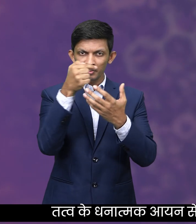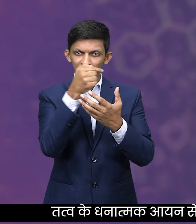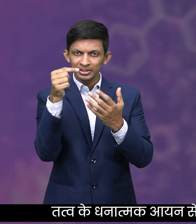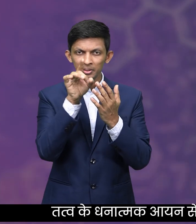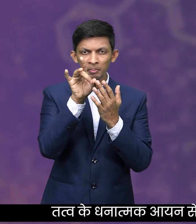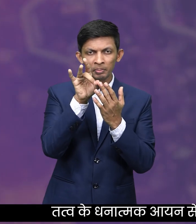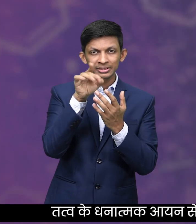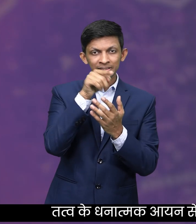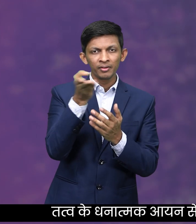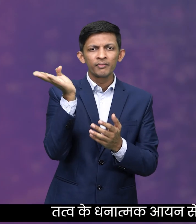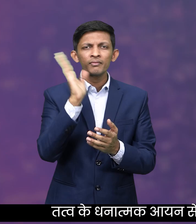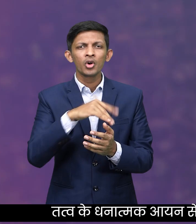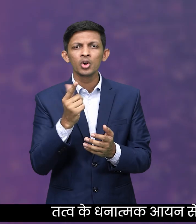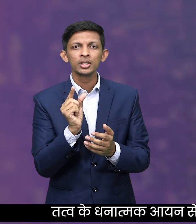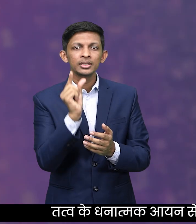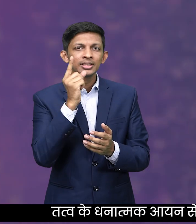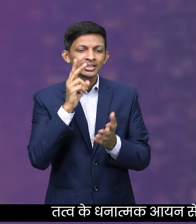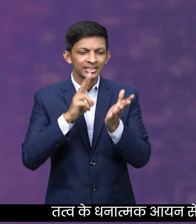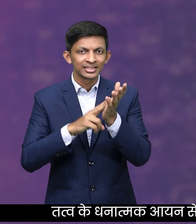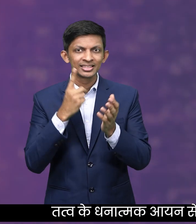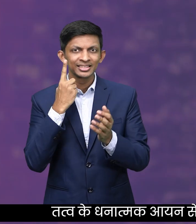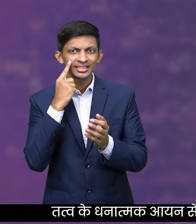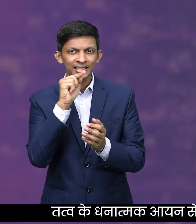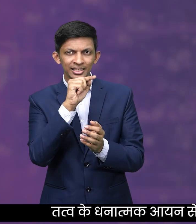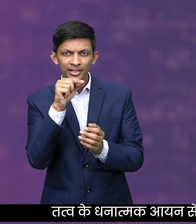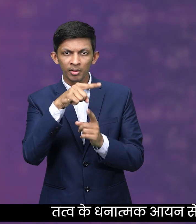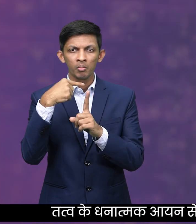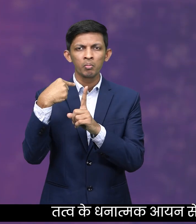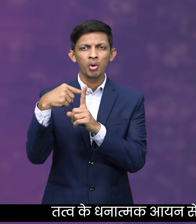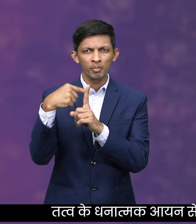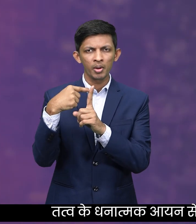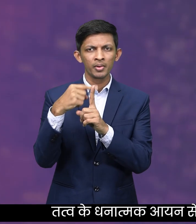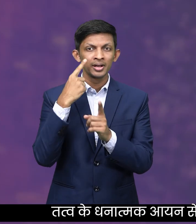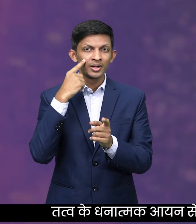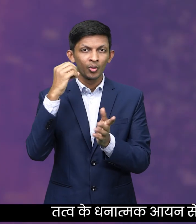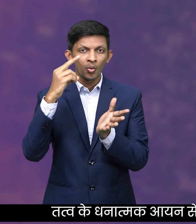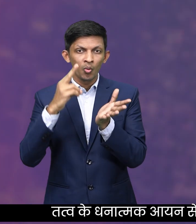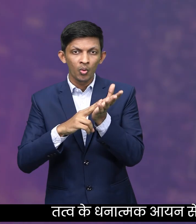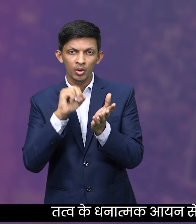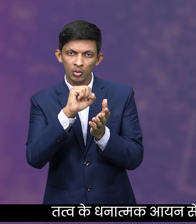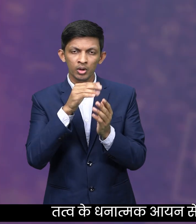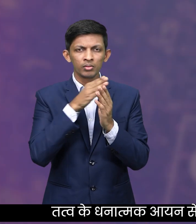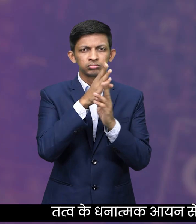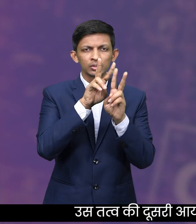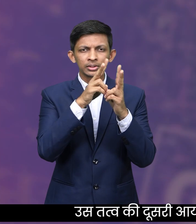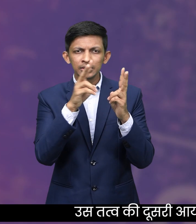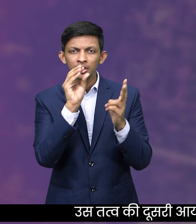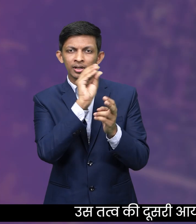के धनात्मक आयन से विद्युदणु निकालने के लिए आवश्यक ऊर्जा को उस तत्व